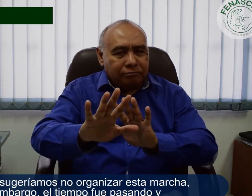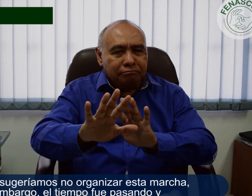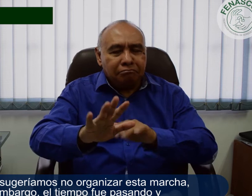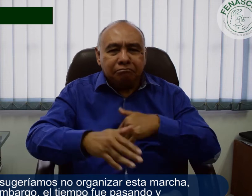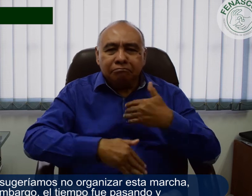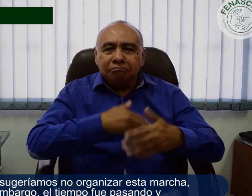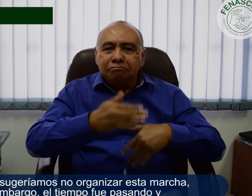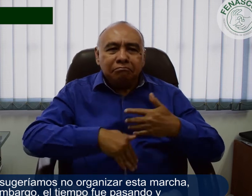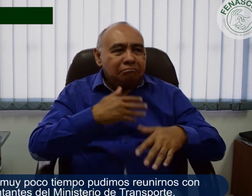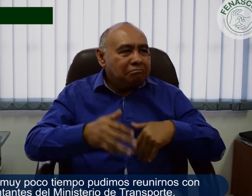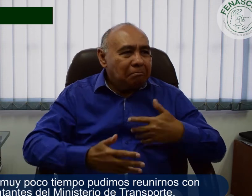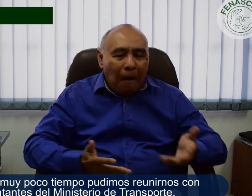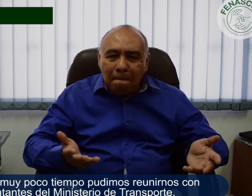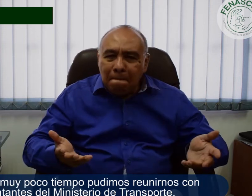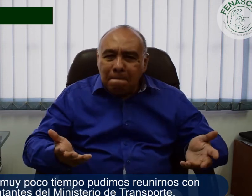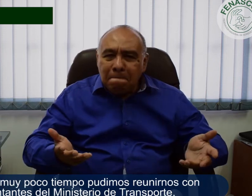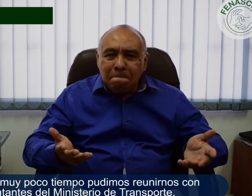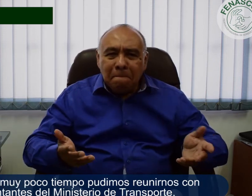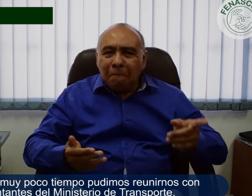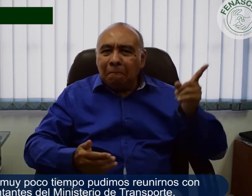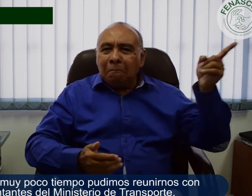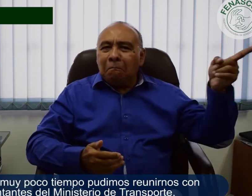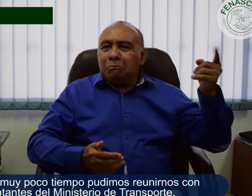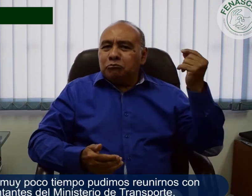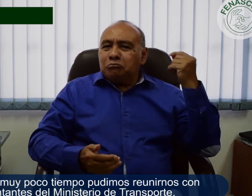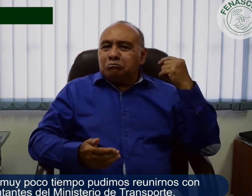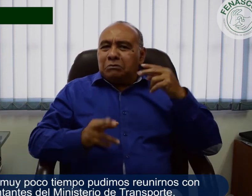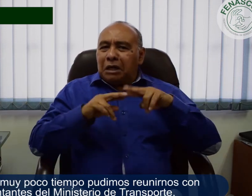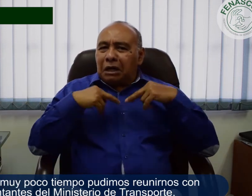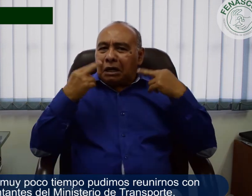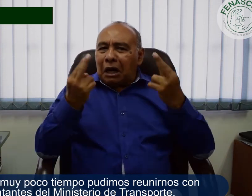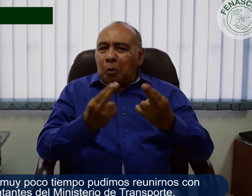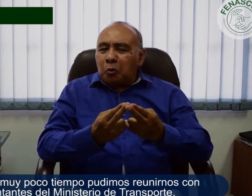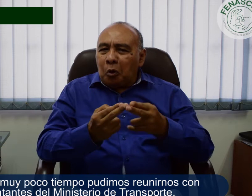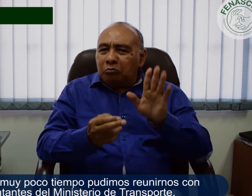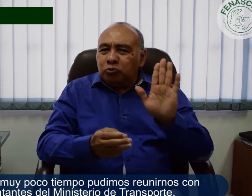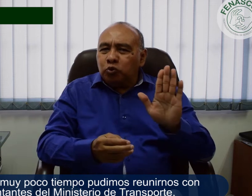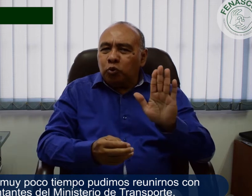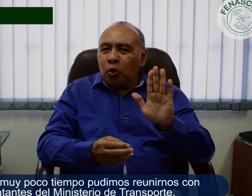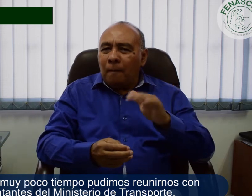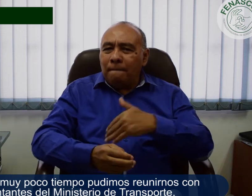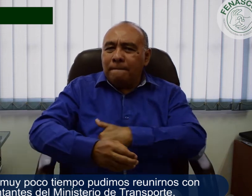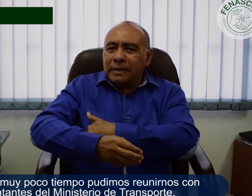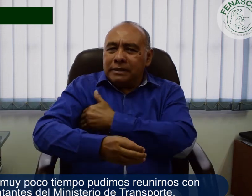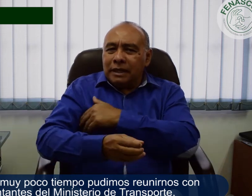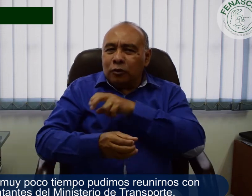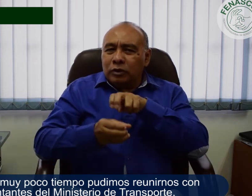tiempo fue pasando y hasta hace muy poco tiempo pudimos reunirnos con representantes del Ministerio de